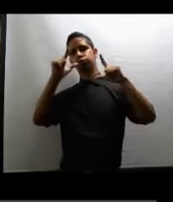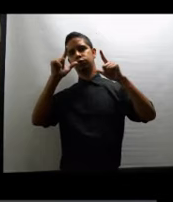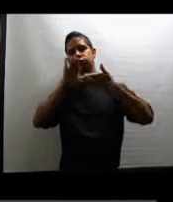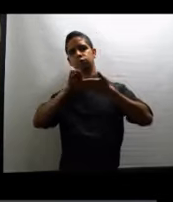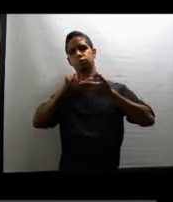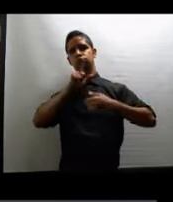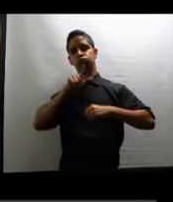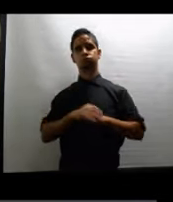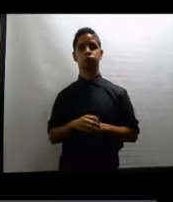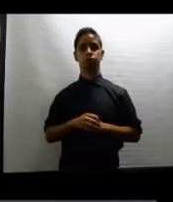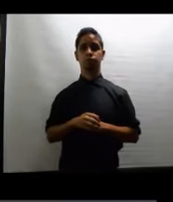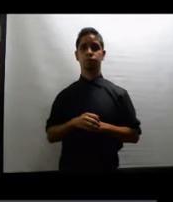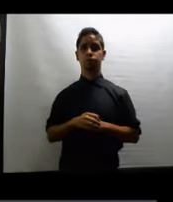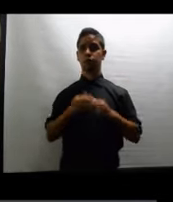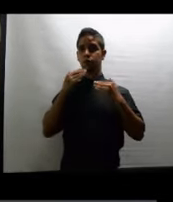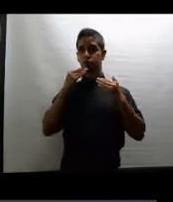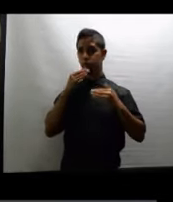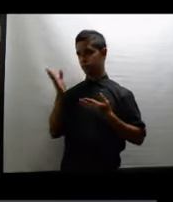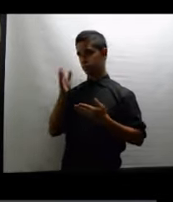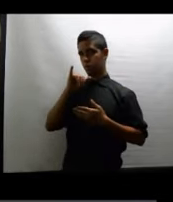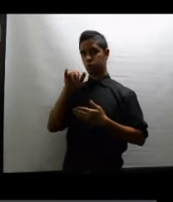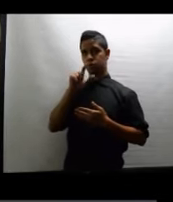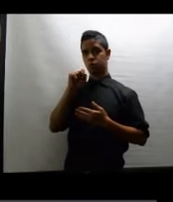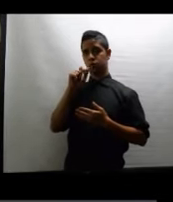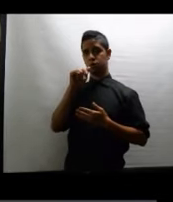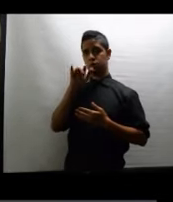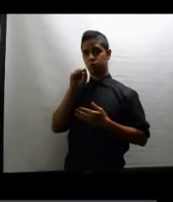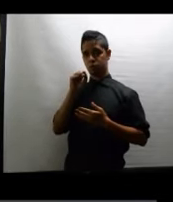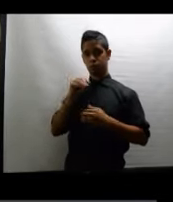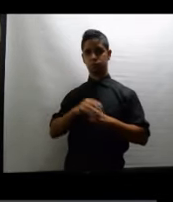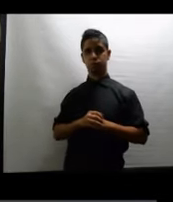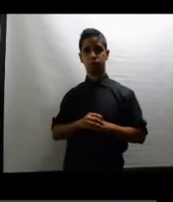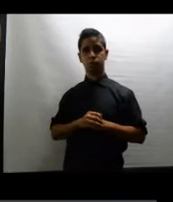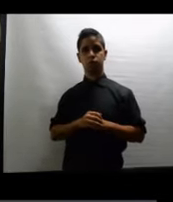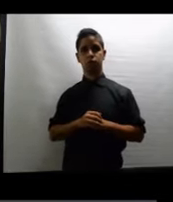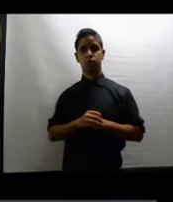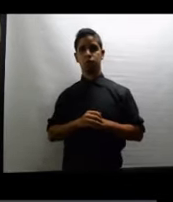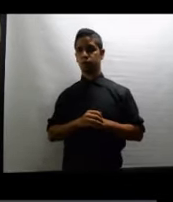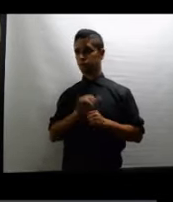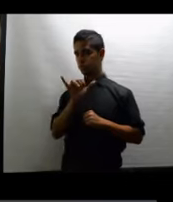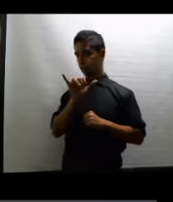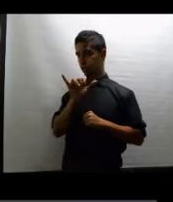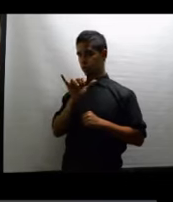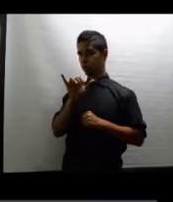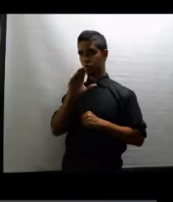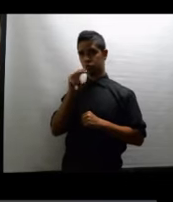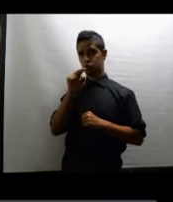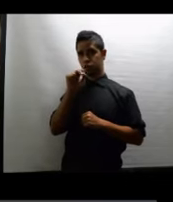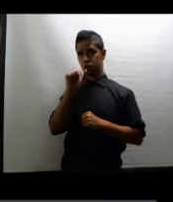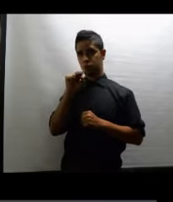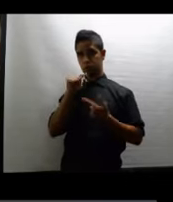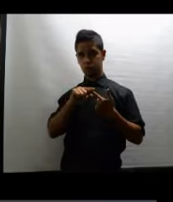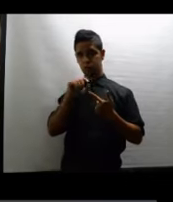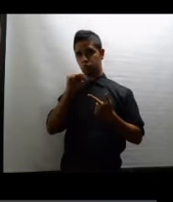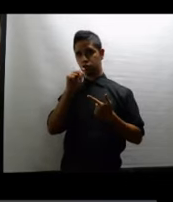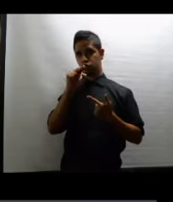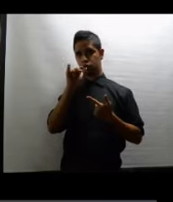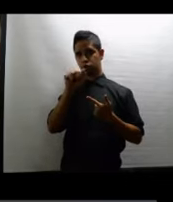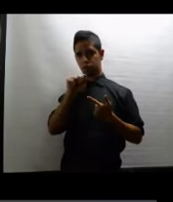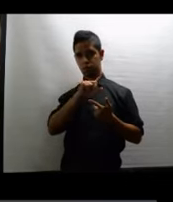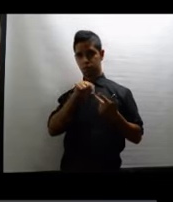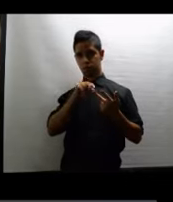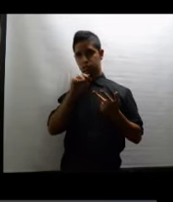chéveres. Muchas gracias a José Los Santiago y a los chicos, ¿no? A Chenan, a Sonia,